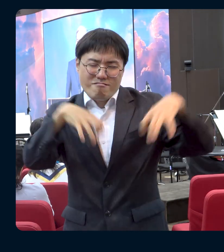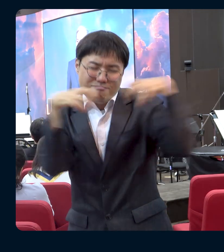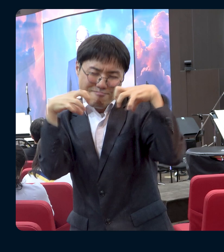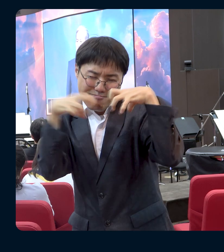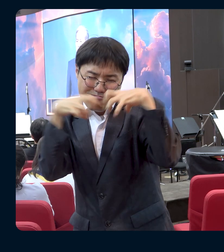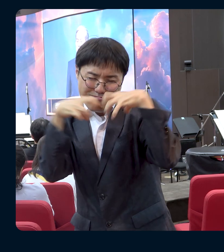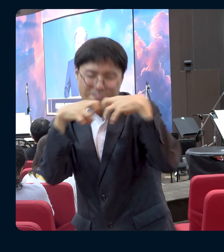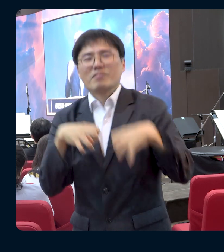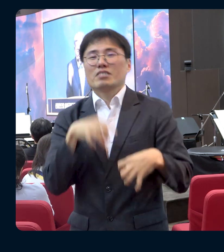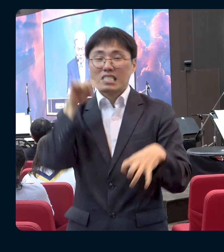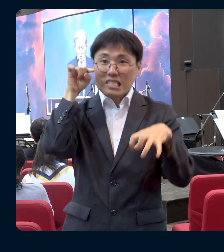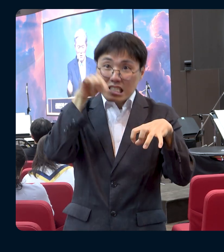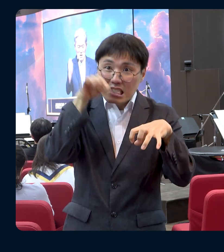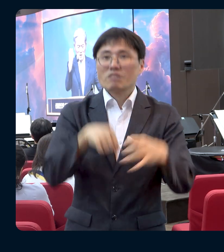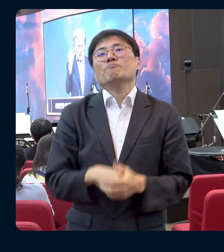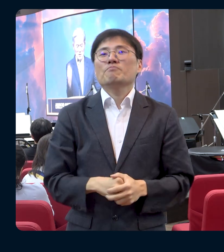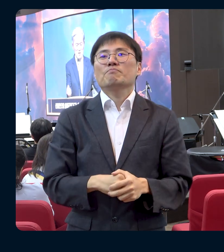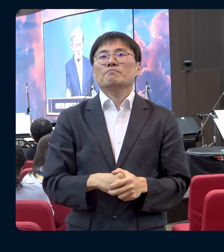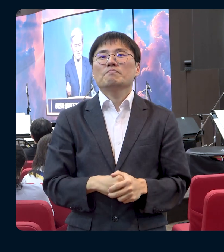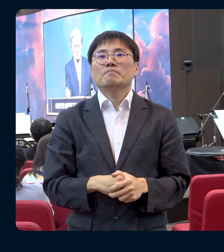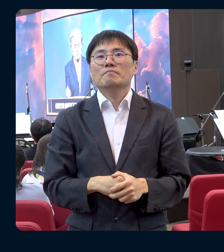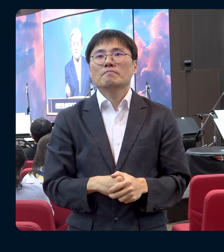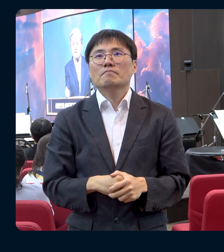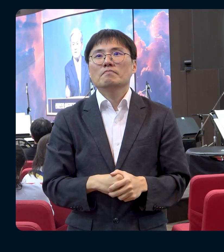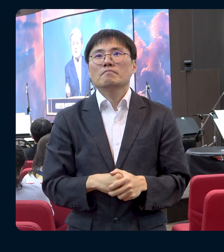싸움, 이것이 바로